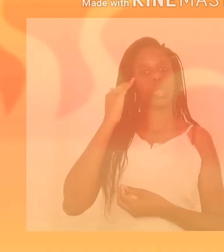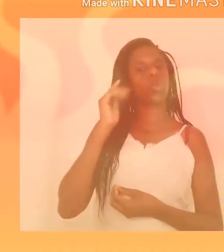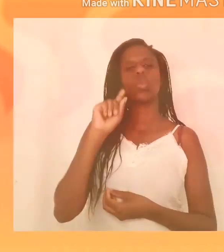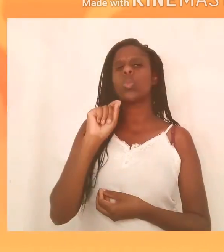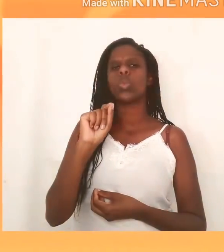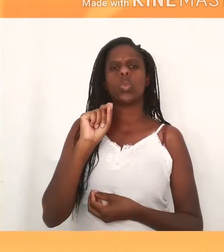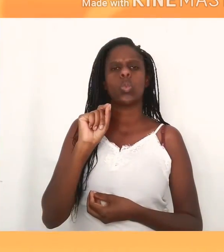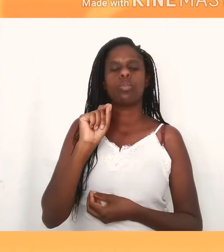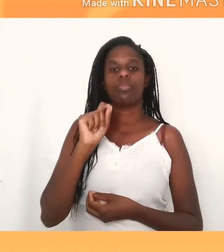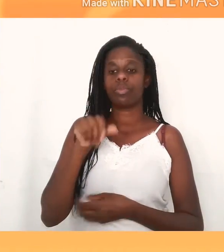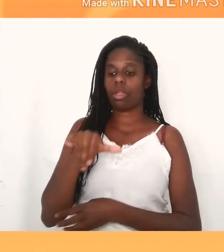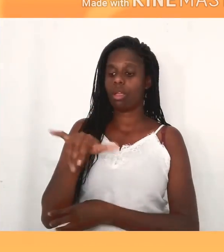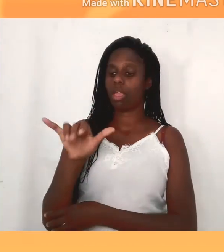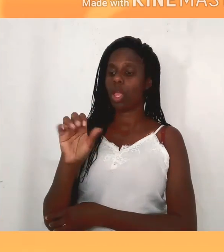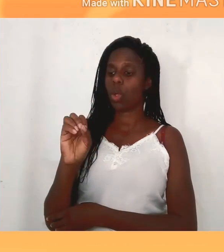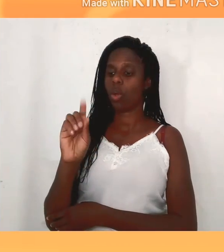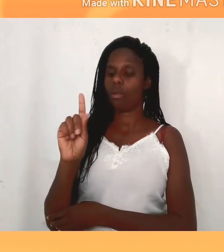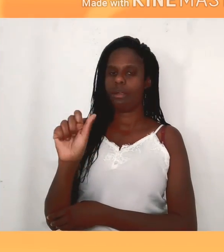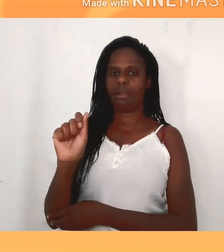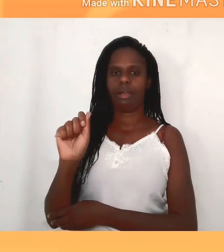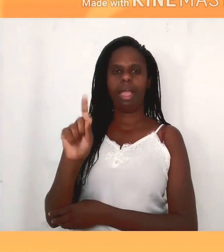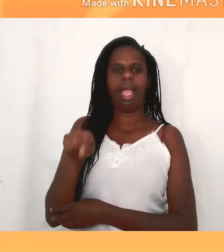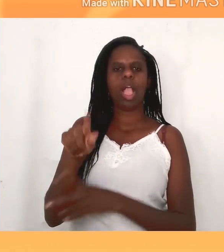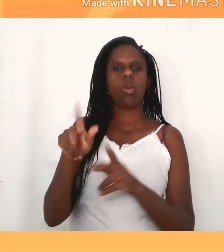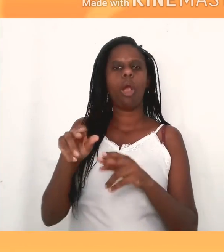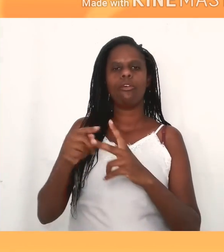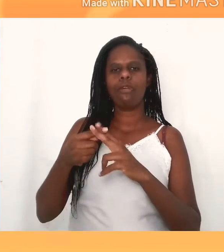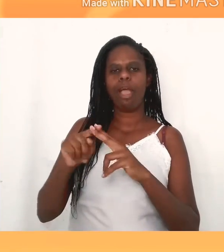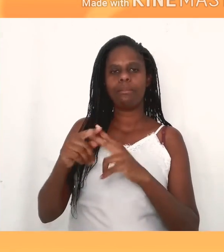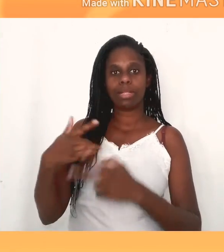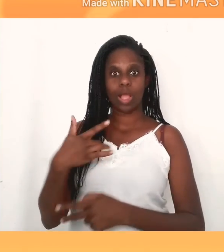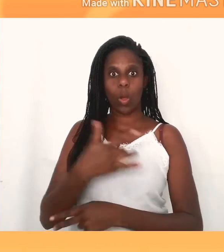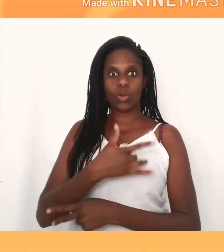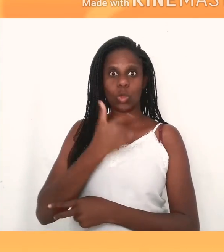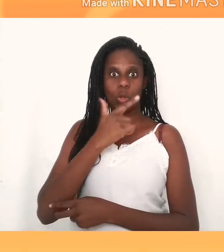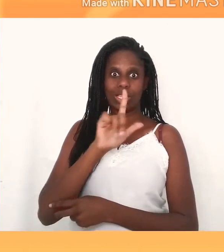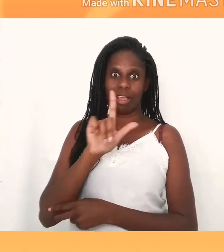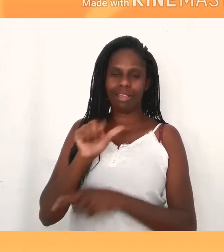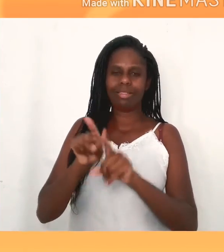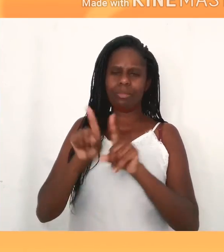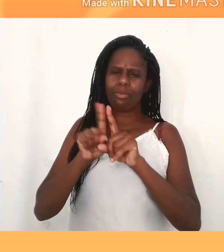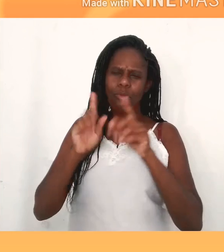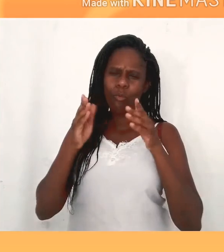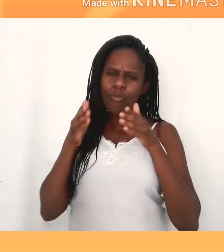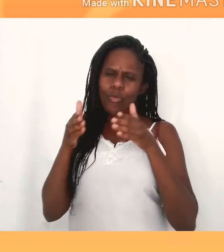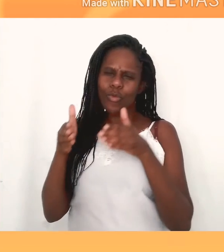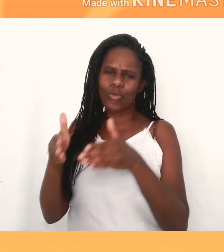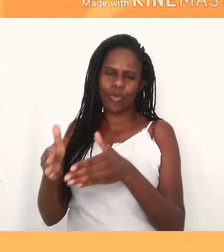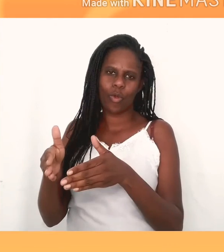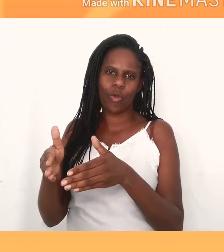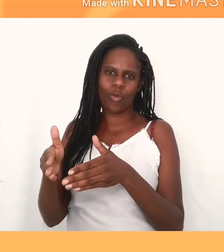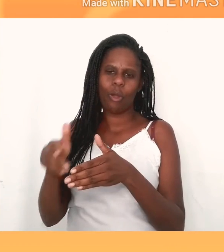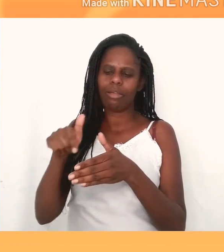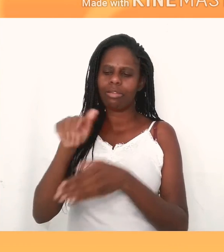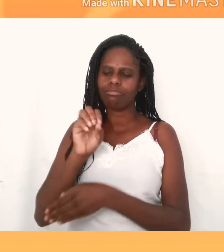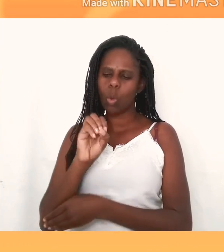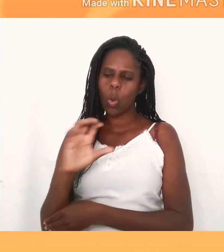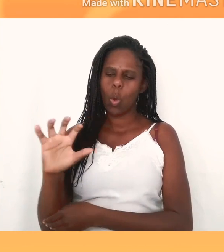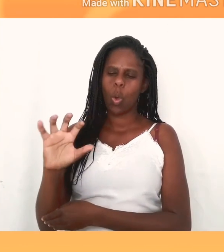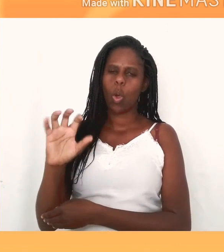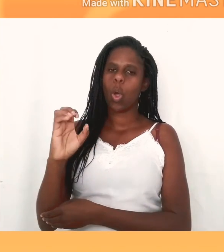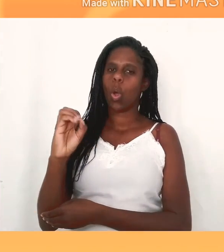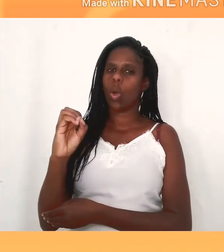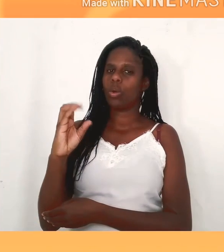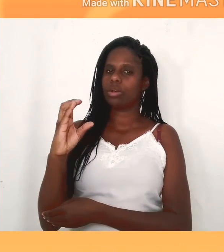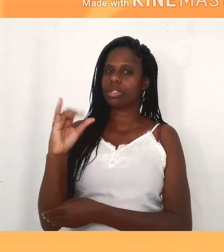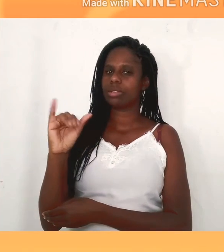No meu entendimento, o yoga é tanto uma ferramenta para você obter saúde, que é um pouco mais o foco que a gente tem